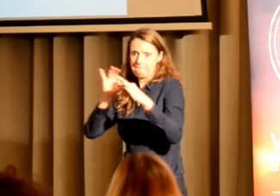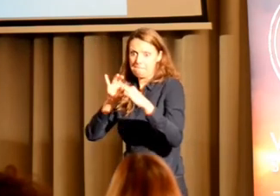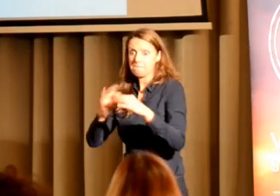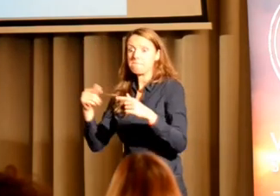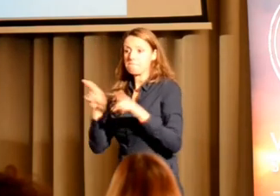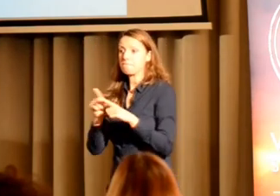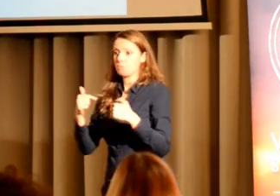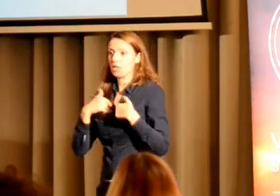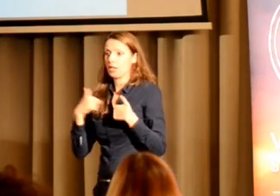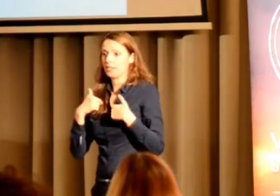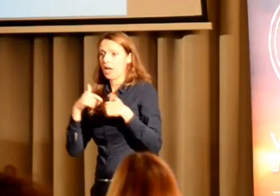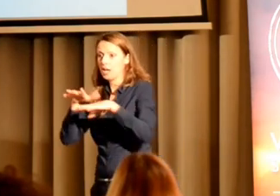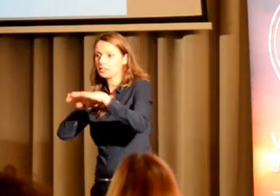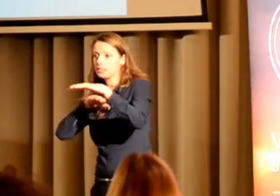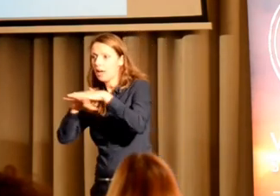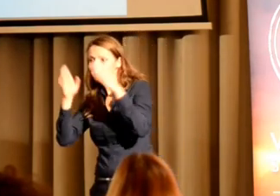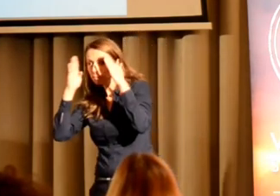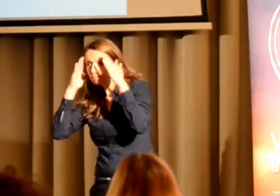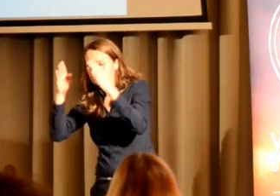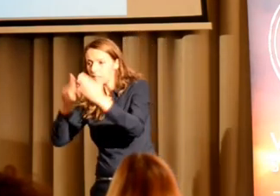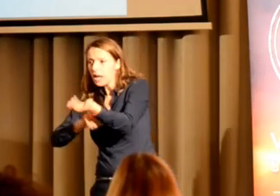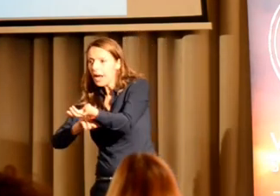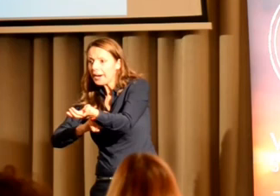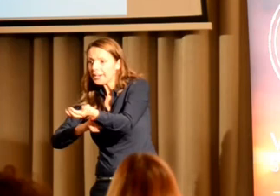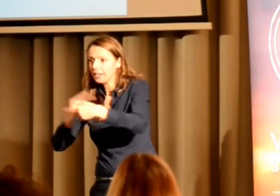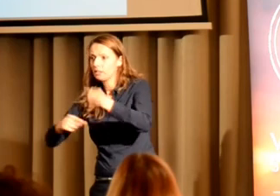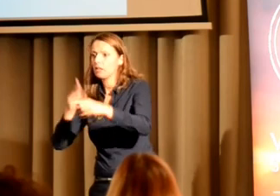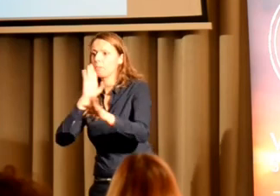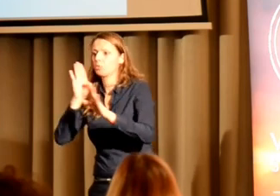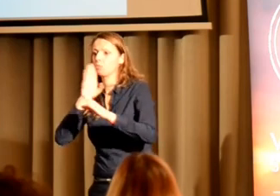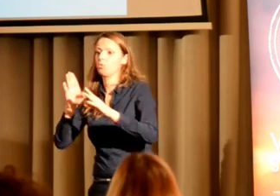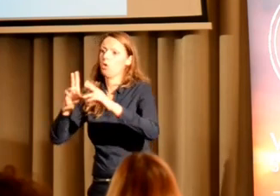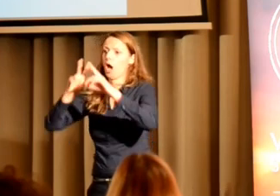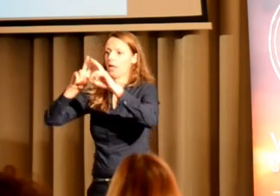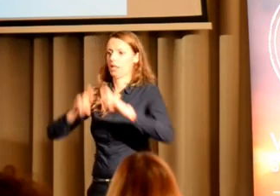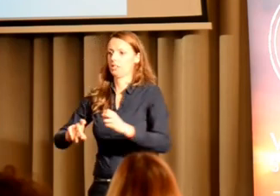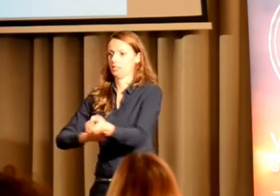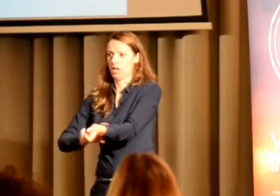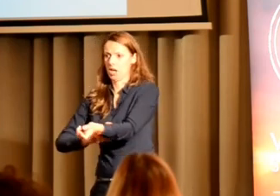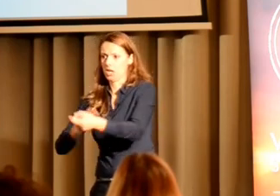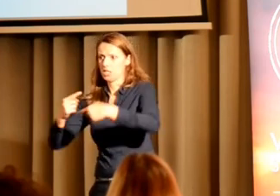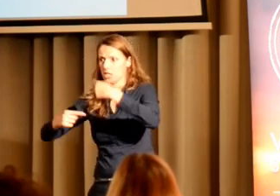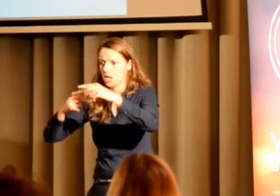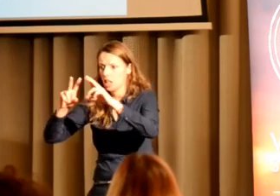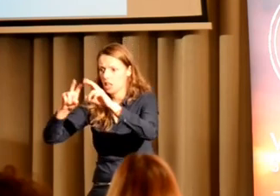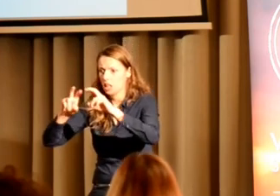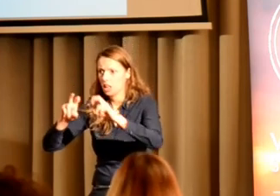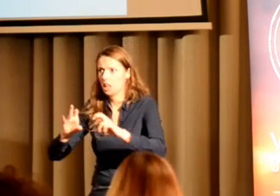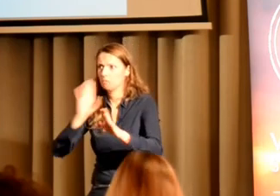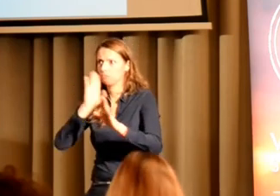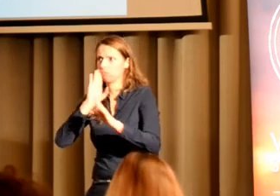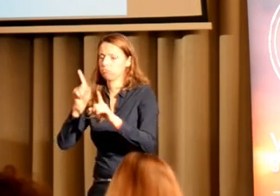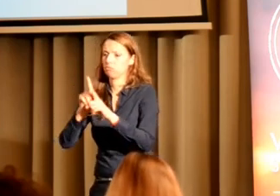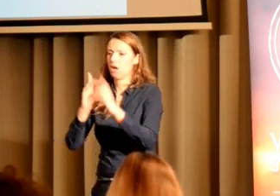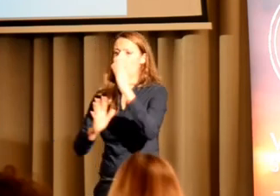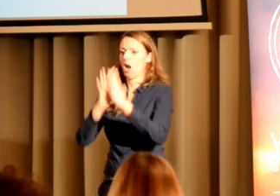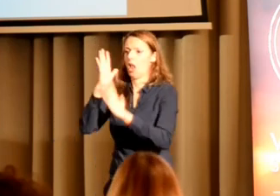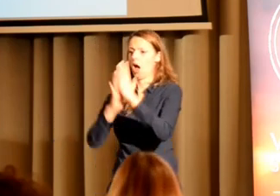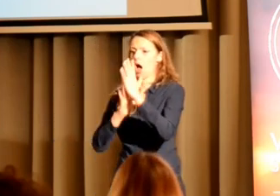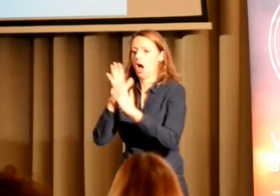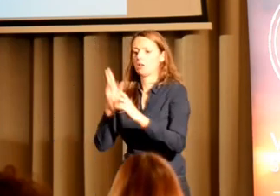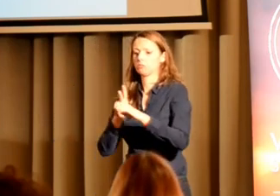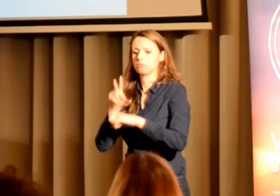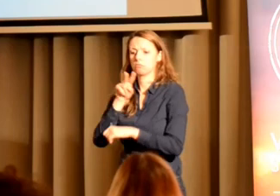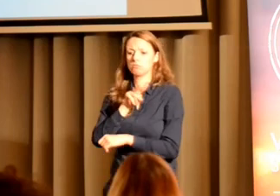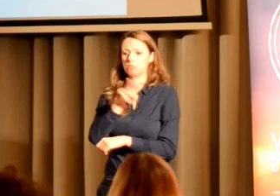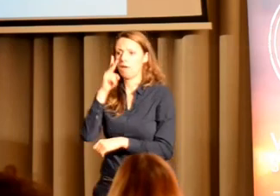mam też do czynienia z takimi metodami jak analizy genetyczne. To jest takie trochę leśne CSI, to znaczy ja wchodzę do lasu i widzę na przykład